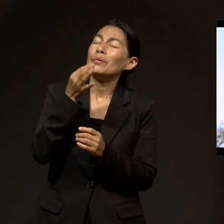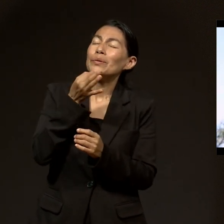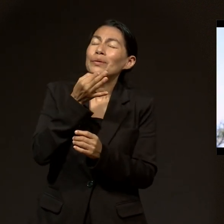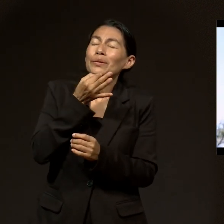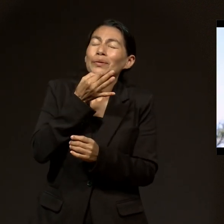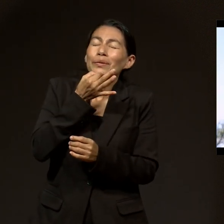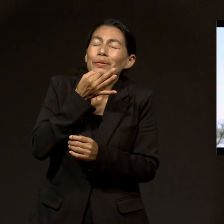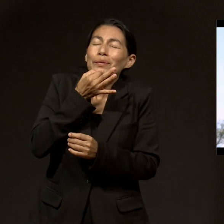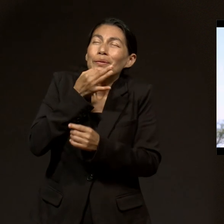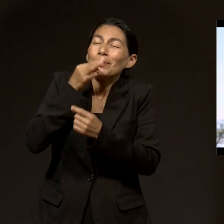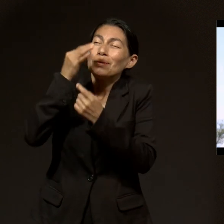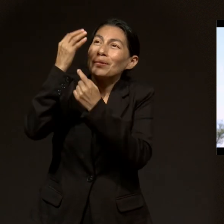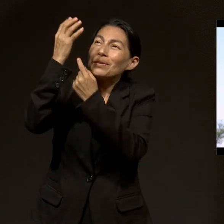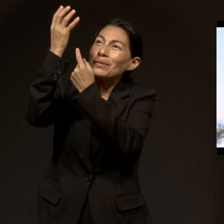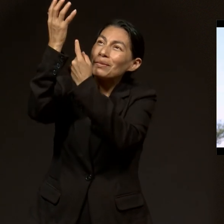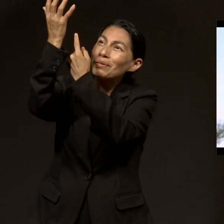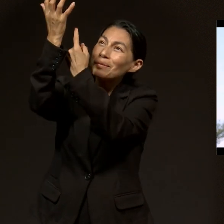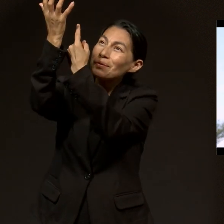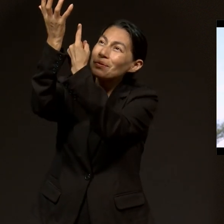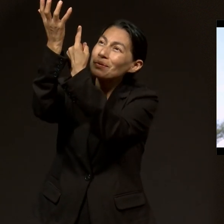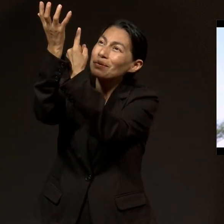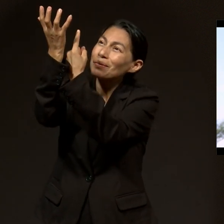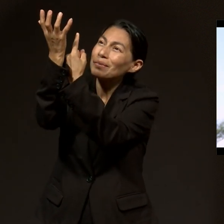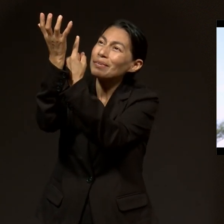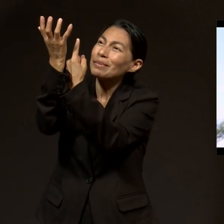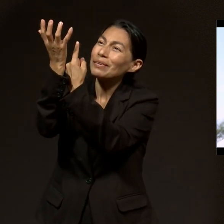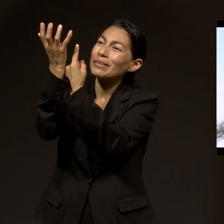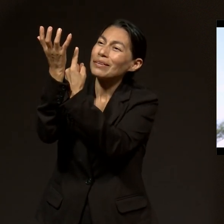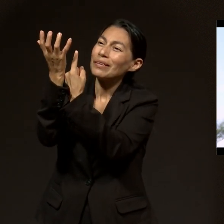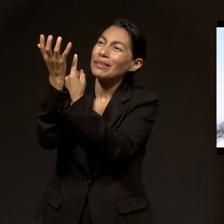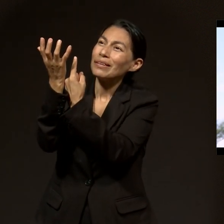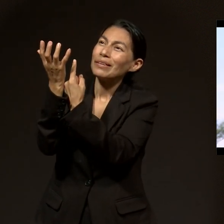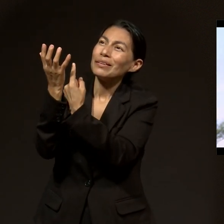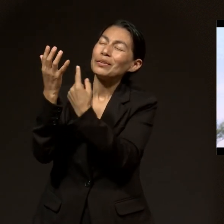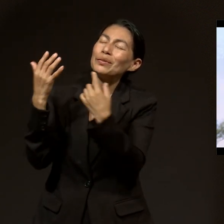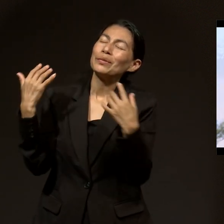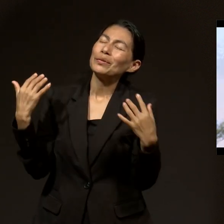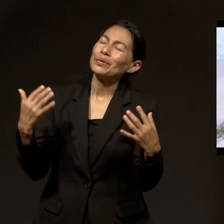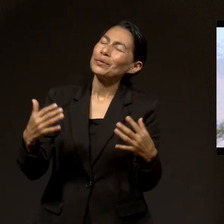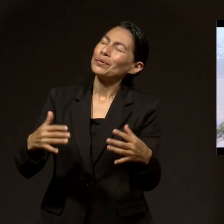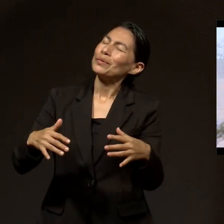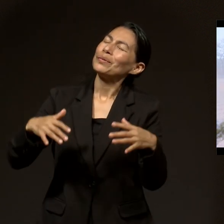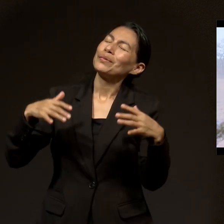la que muy pronto dentro atrás